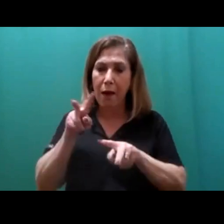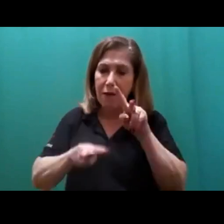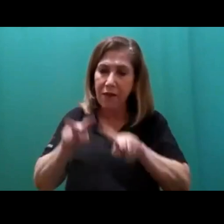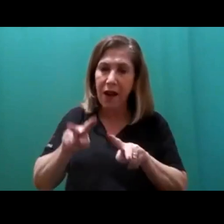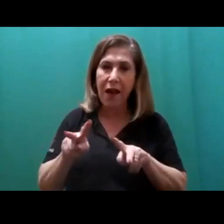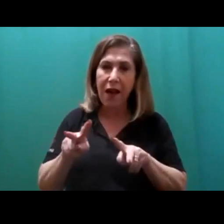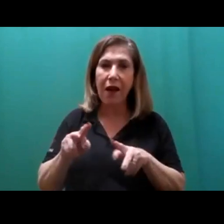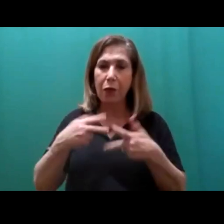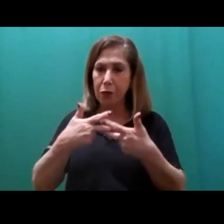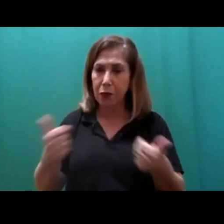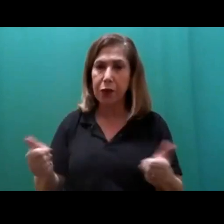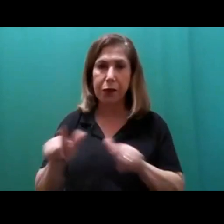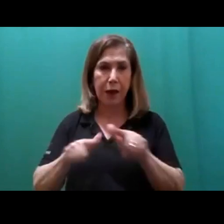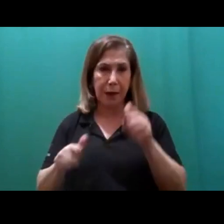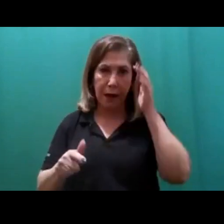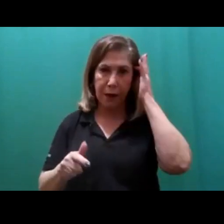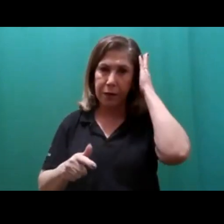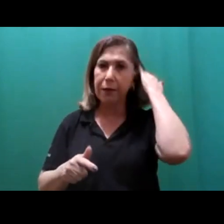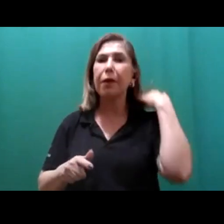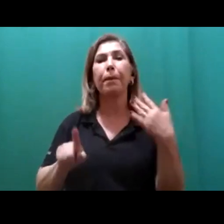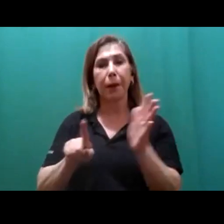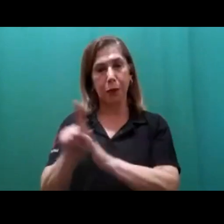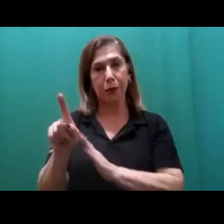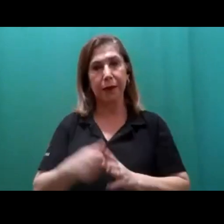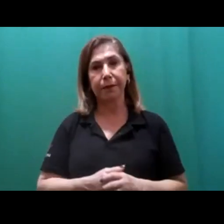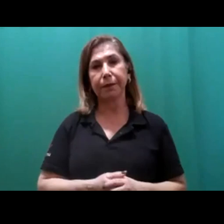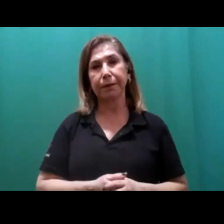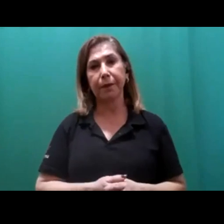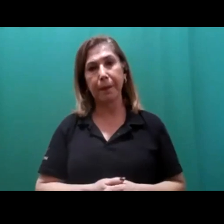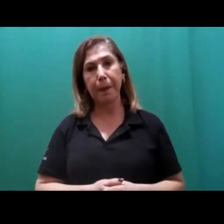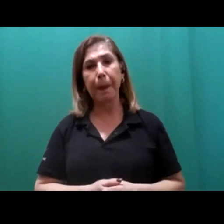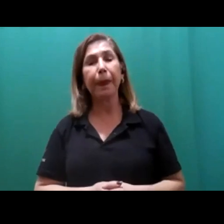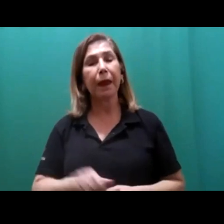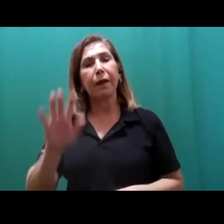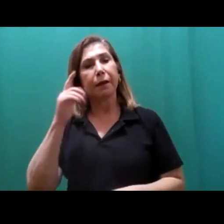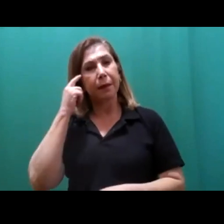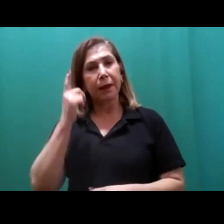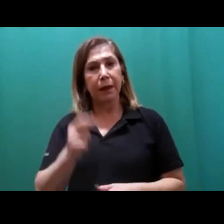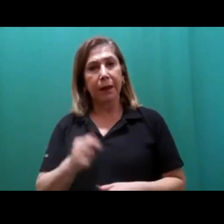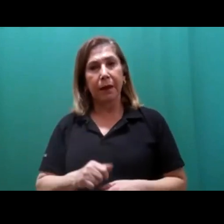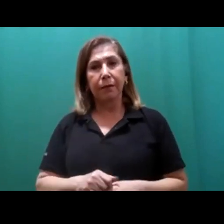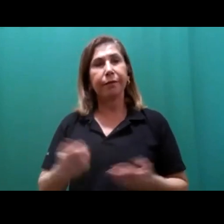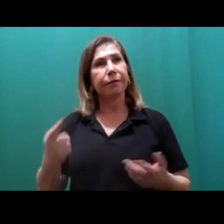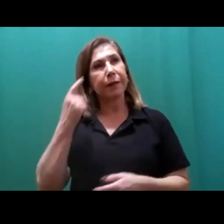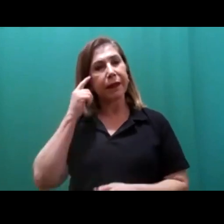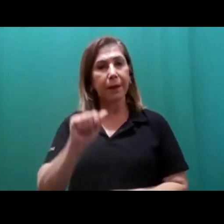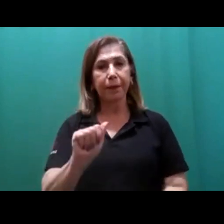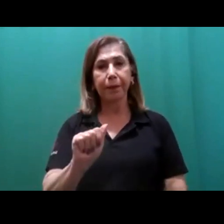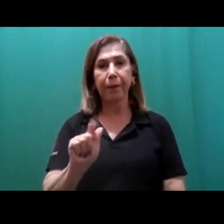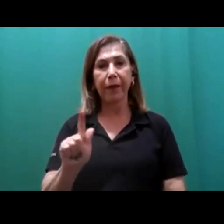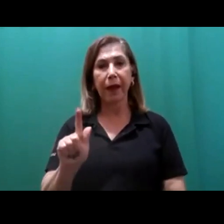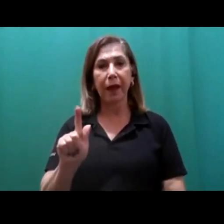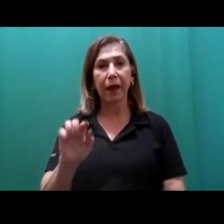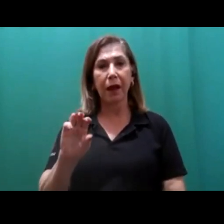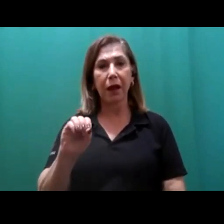ações? Uma pergunta que eu faço. E aí, quando a gente vai pensar na questão da agroecologia e a gente começa a